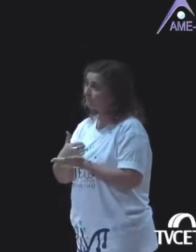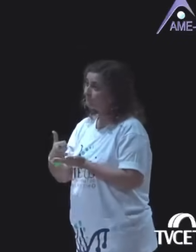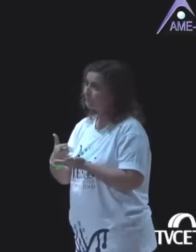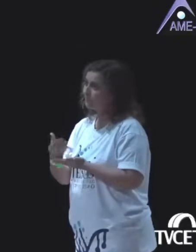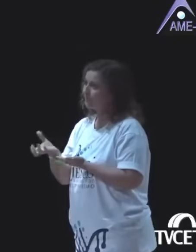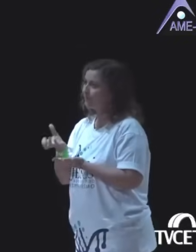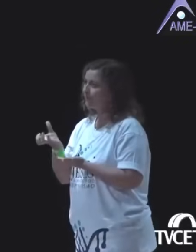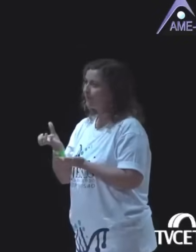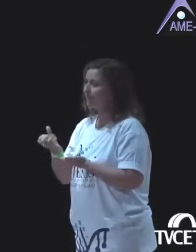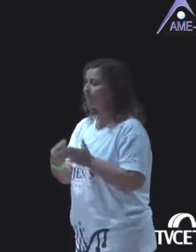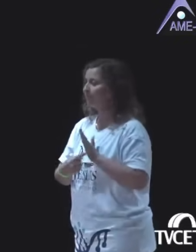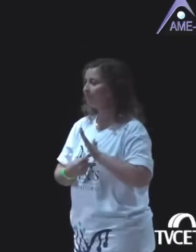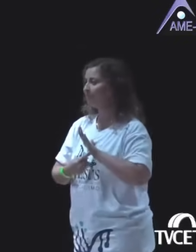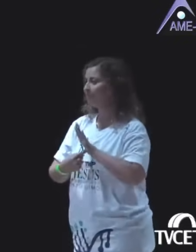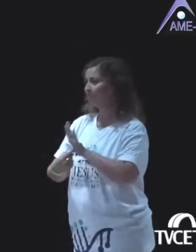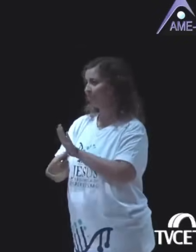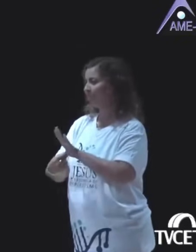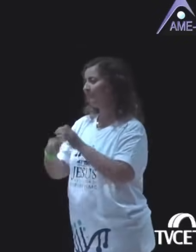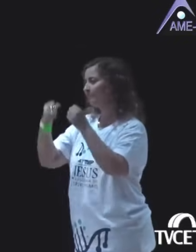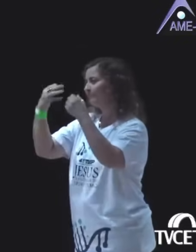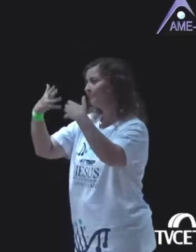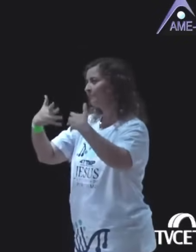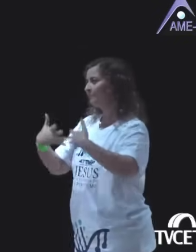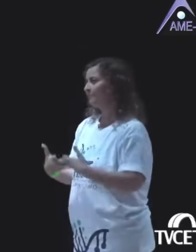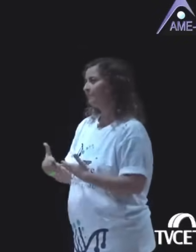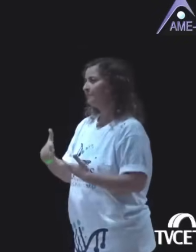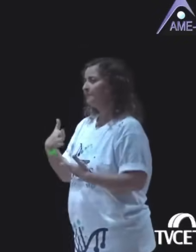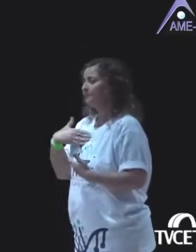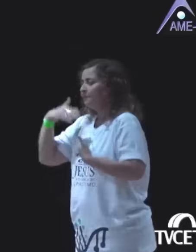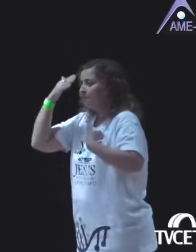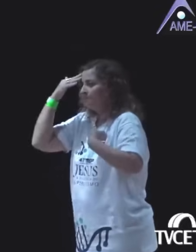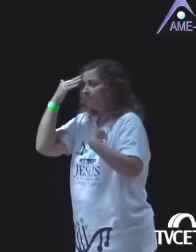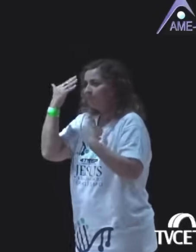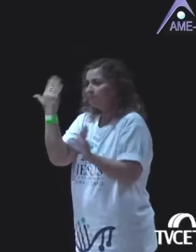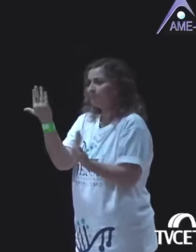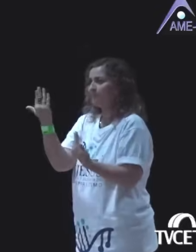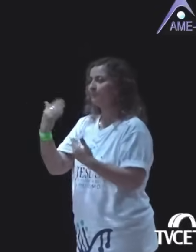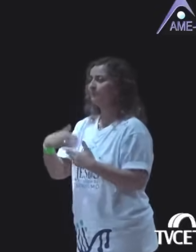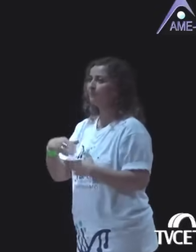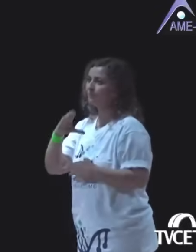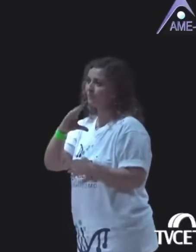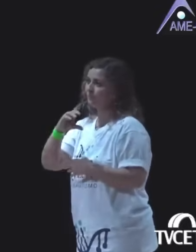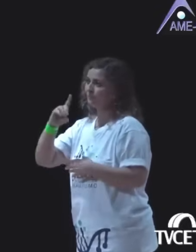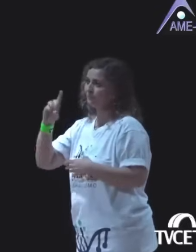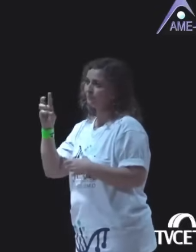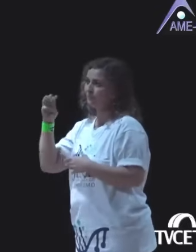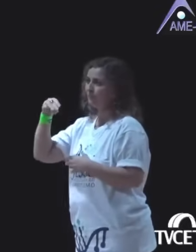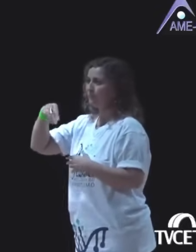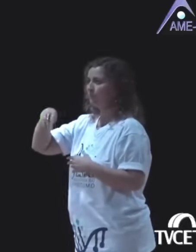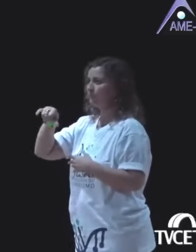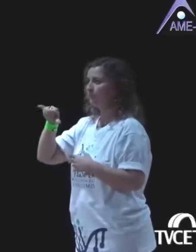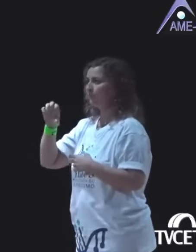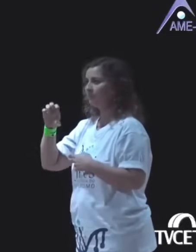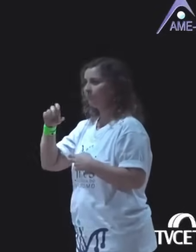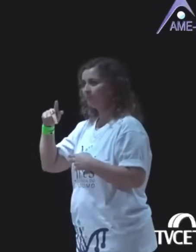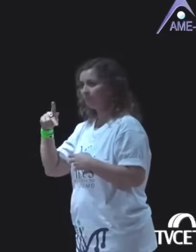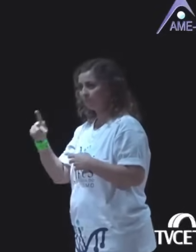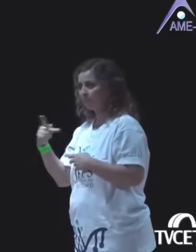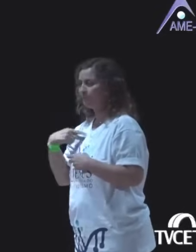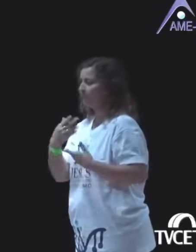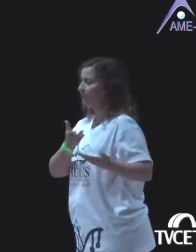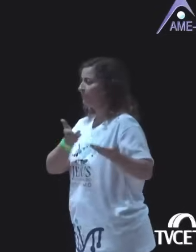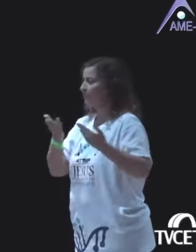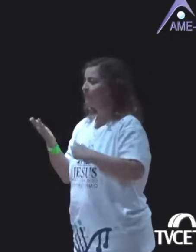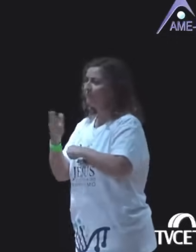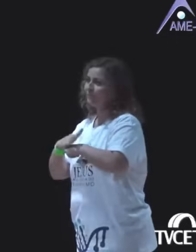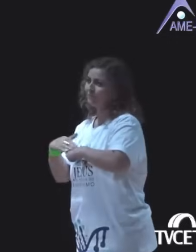quero expressar minha gratidão à coordenação do miep pelo convite